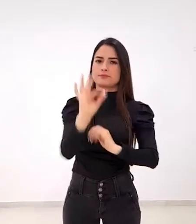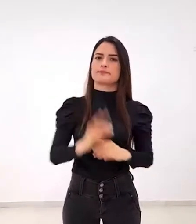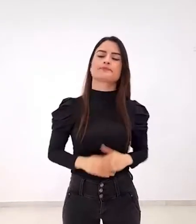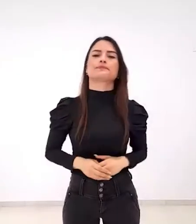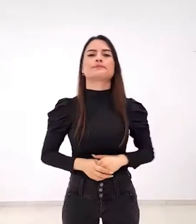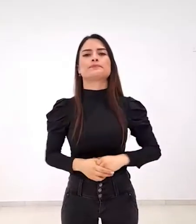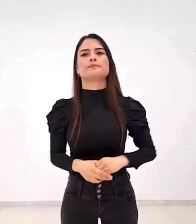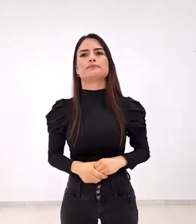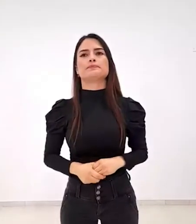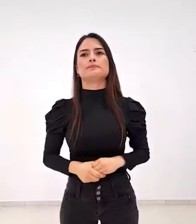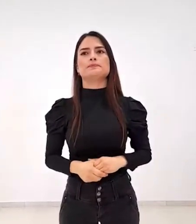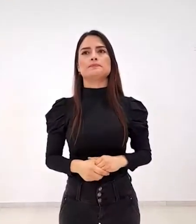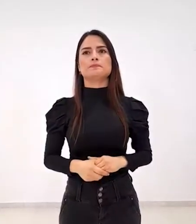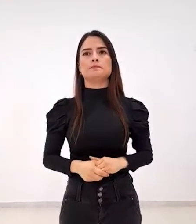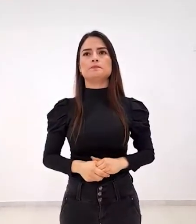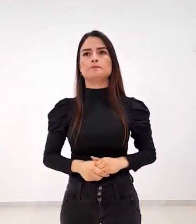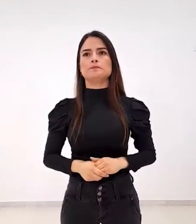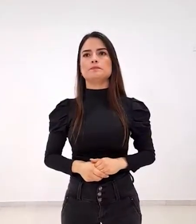firme